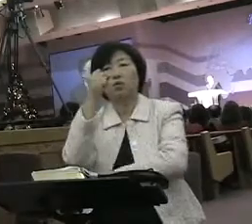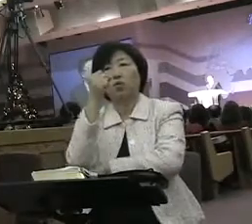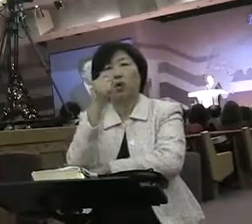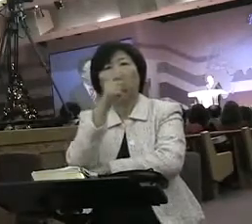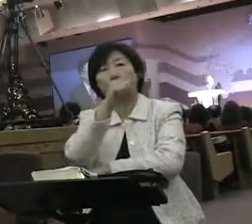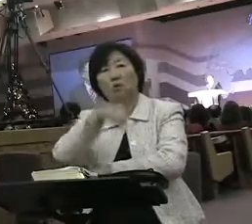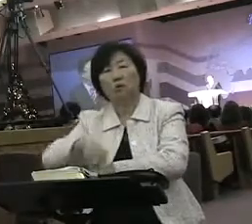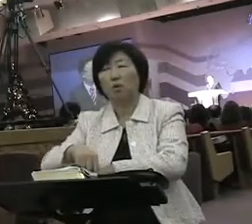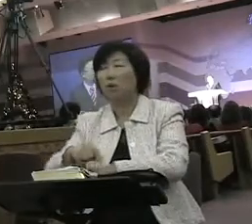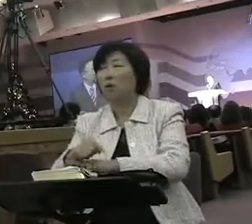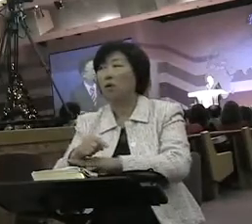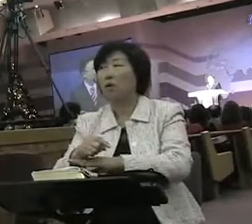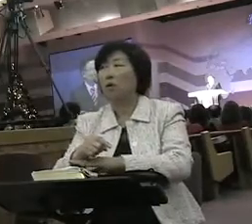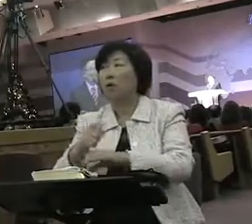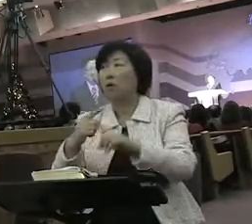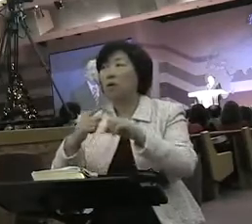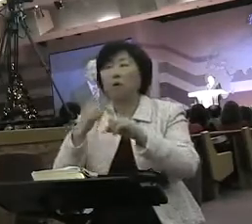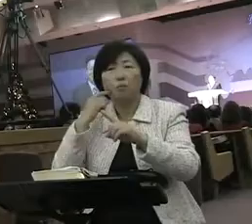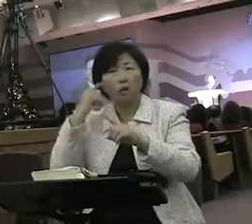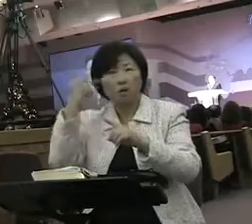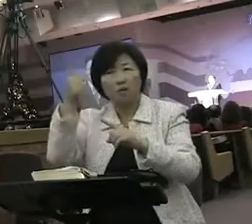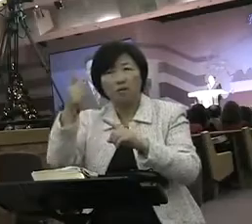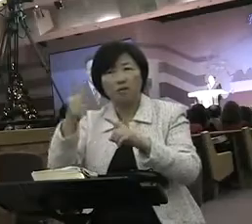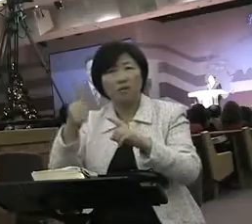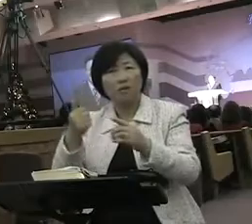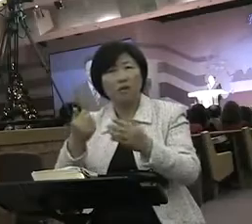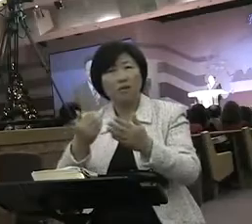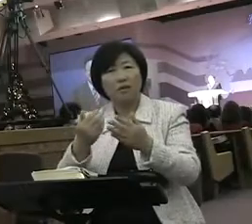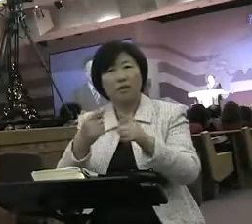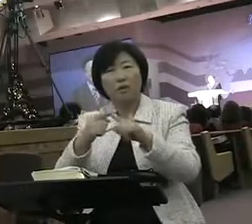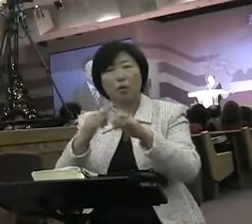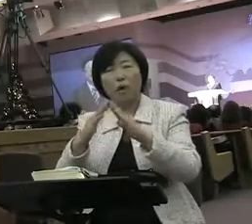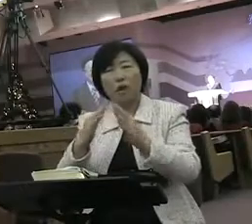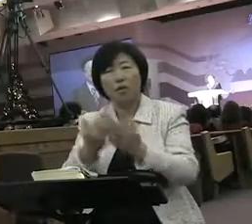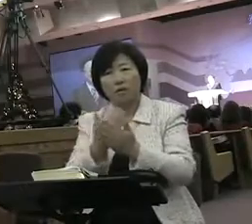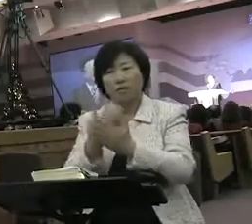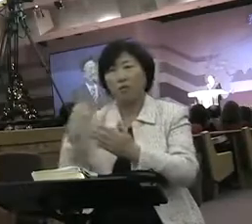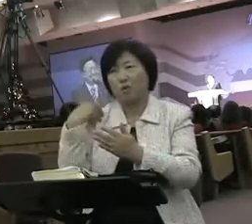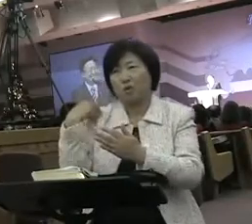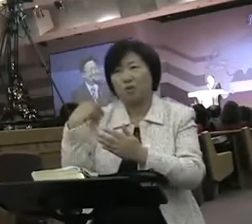개척한다는 목사가 눈에 잠깐 보이면 부담이 되실 것 같아가지고